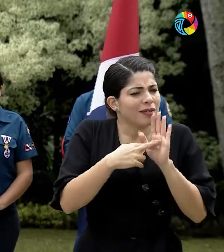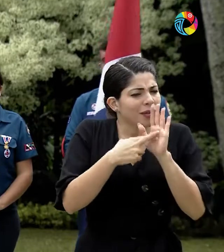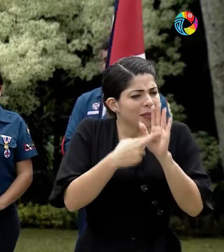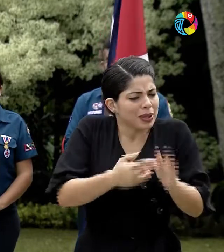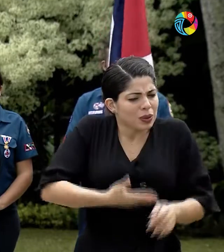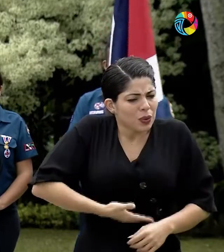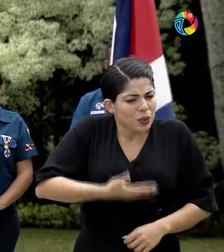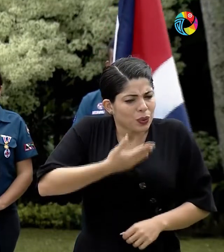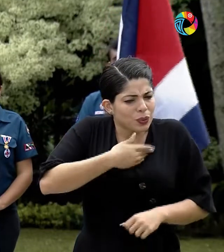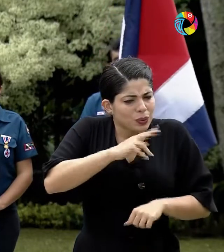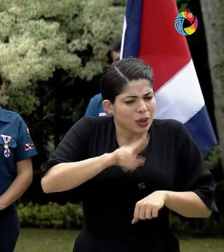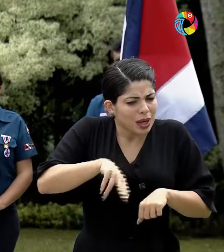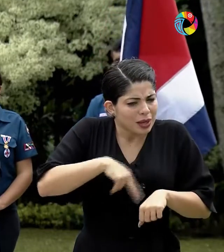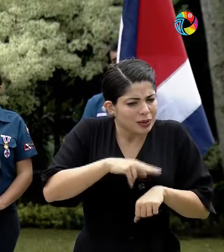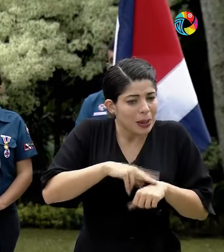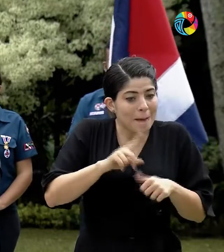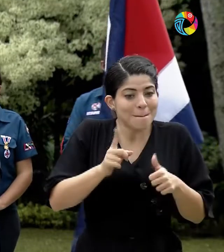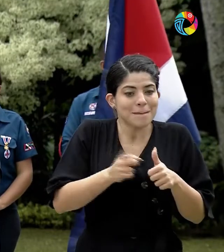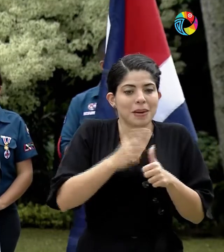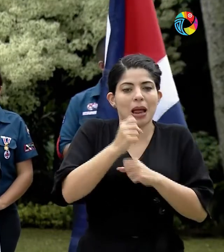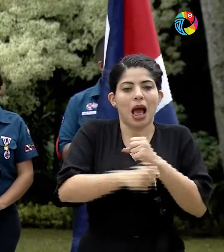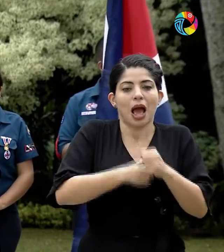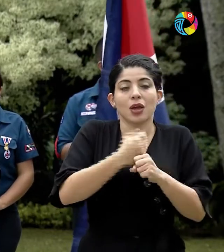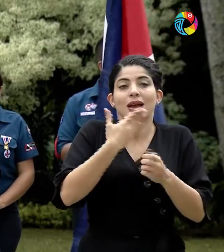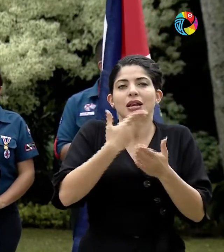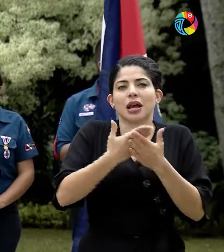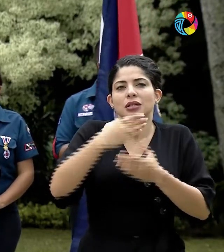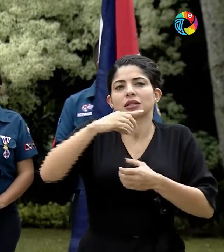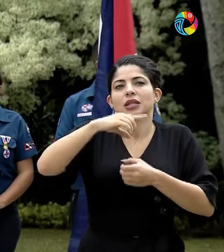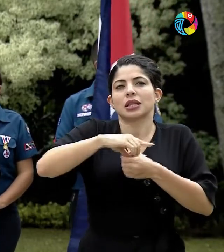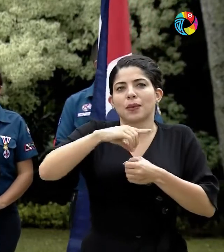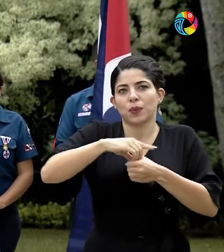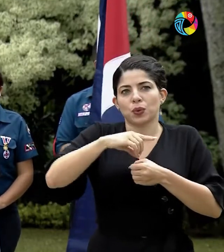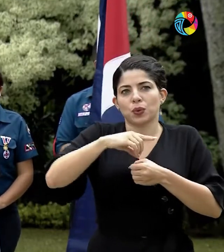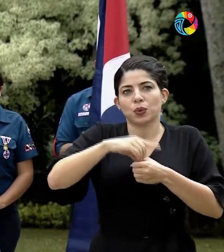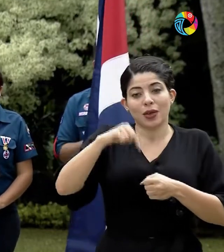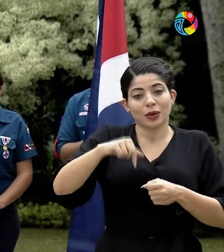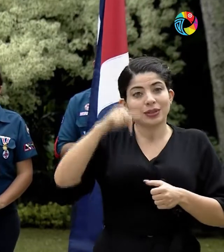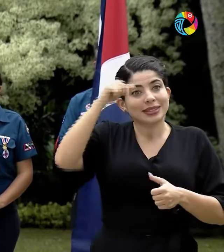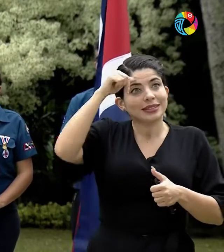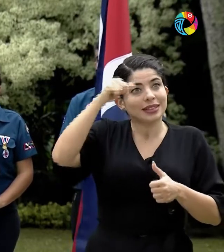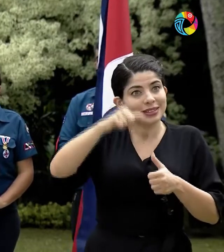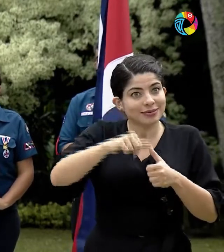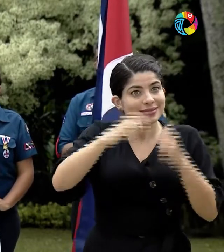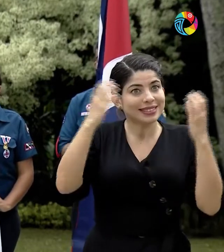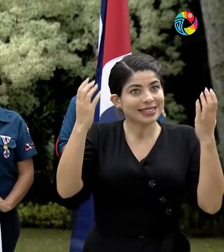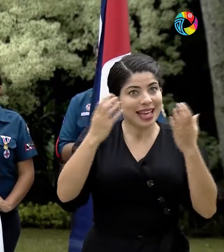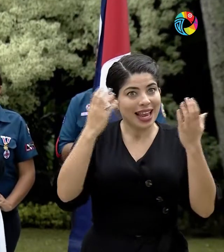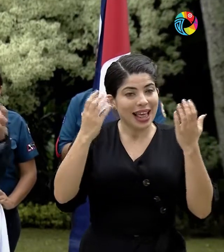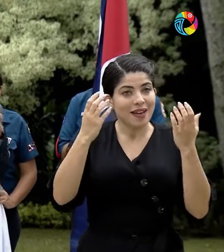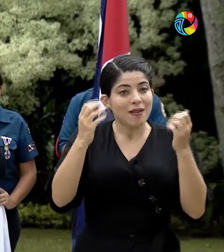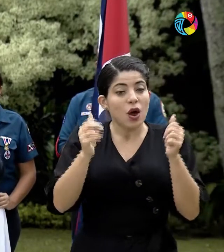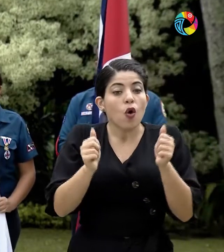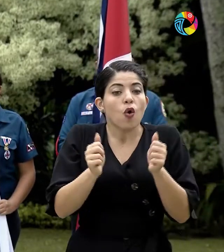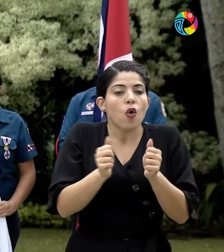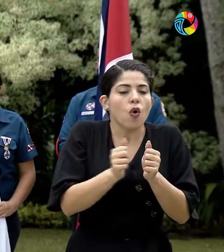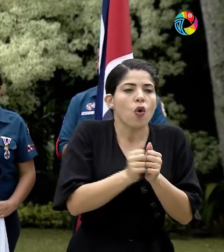orgullo nacional, es el primer año que gracias a los diputados y diputadas conmemoramos con una celebración, con